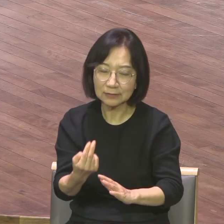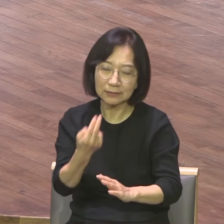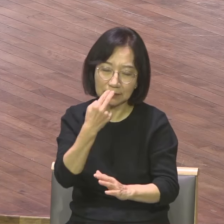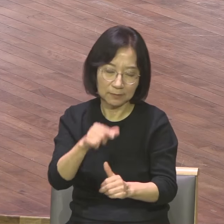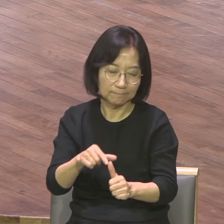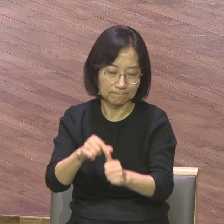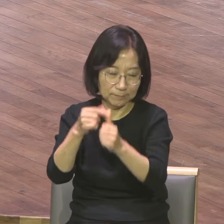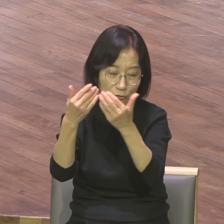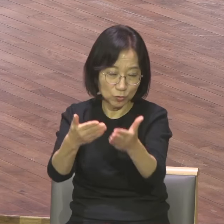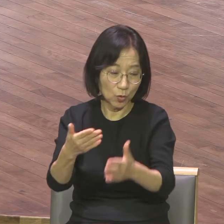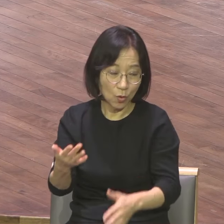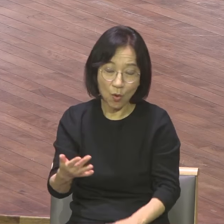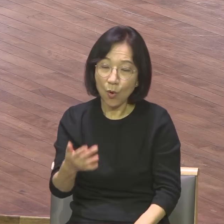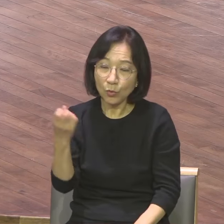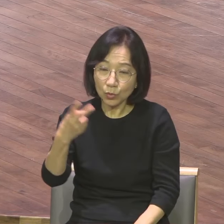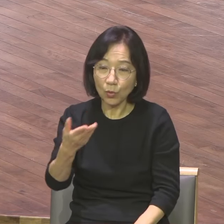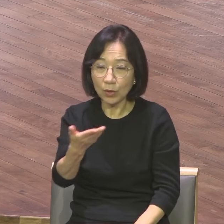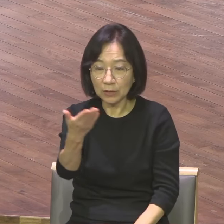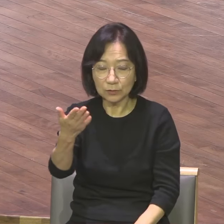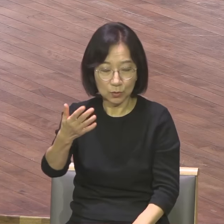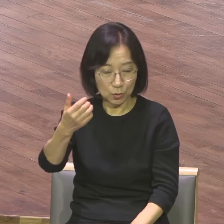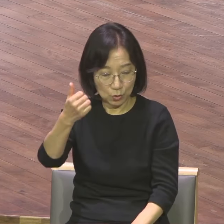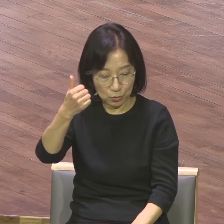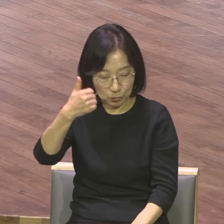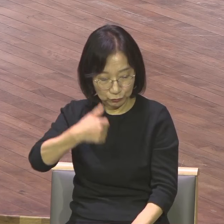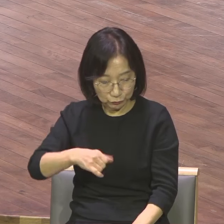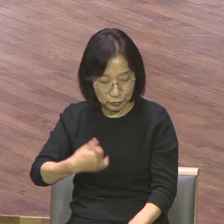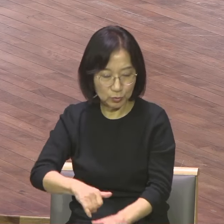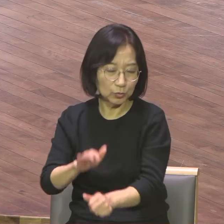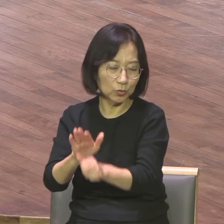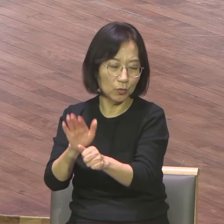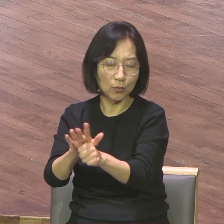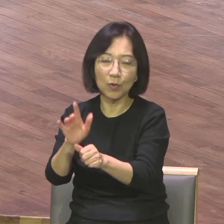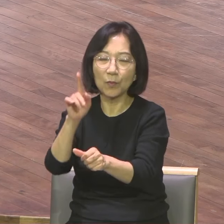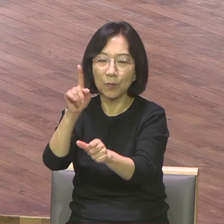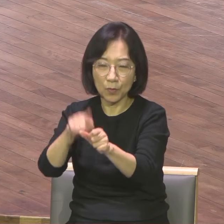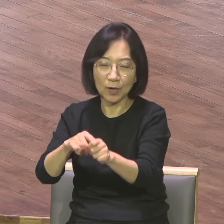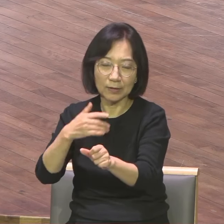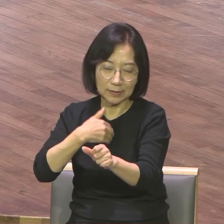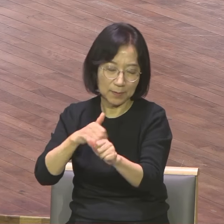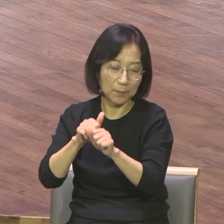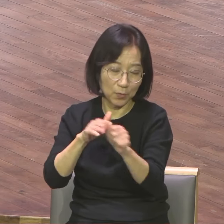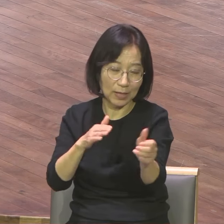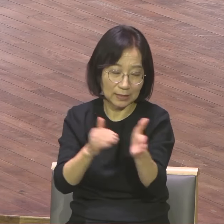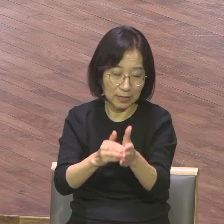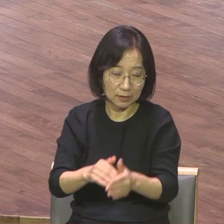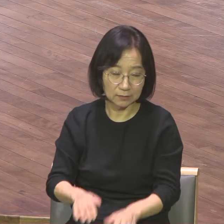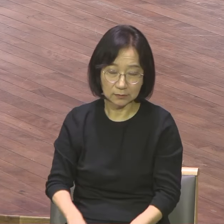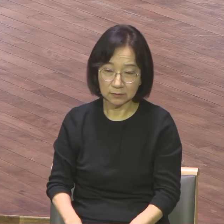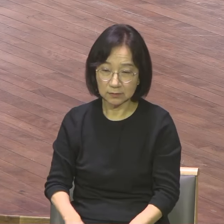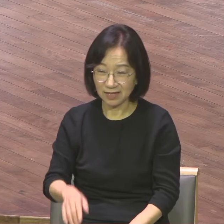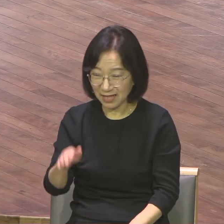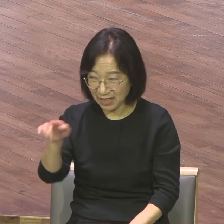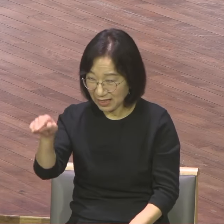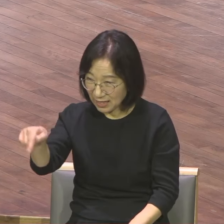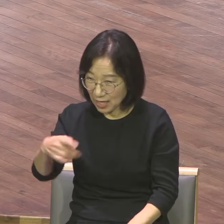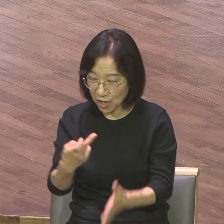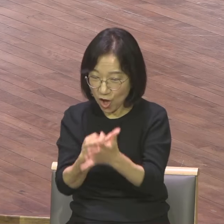두시려고 나를 당신들보다 먼저 보내셨나니 그런 적 나를 이리로 보낸 이는 당신들이 아니요